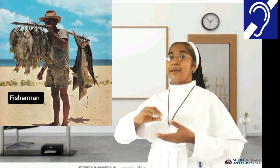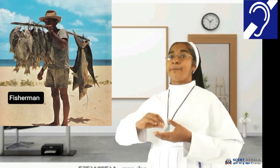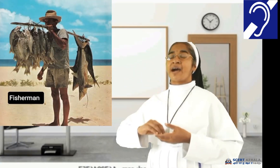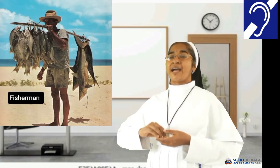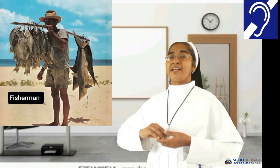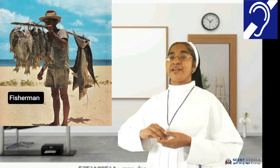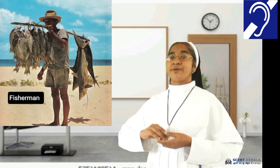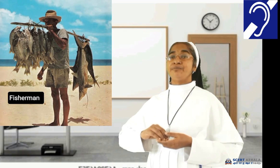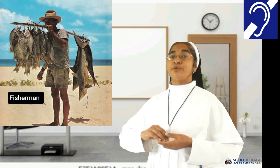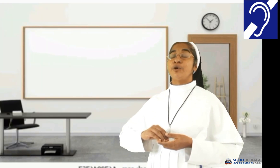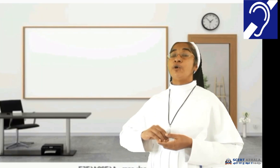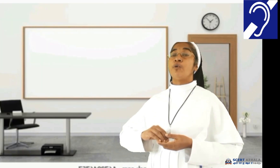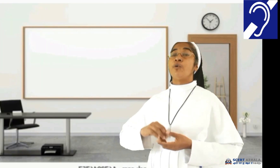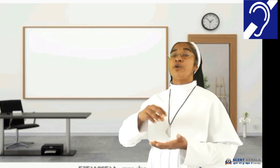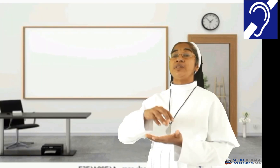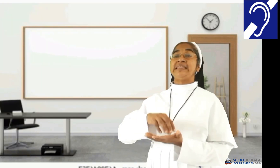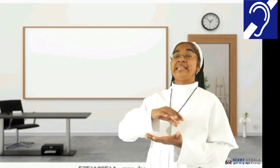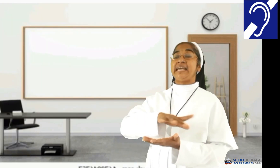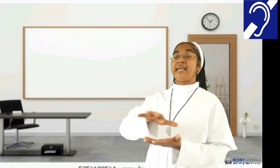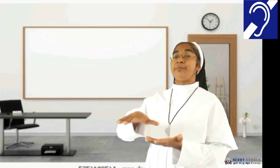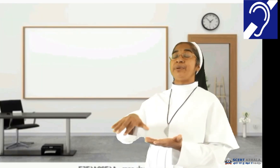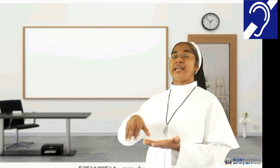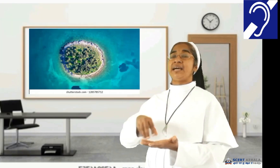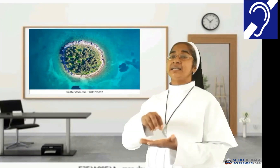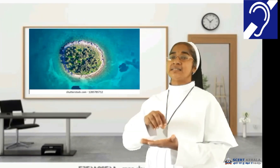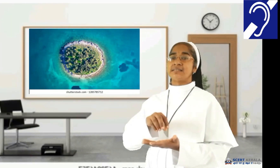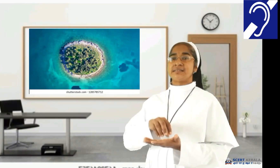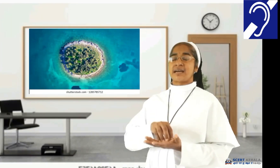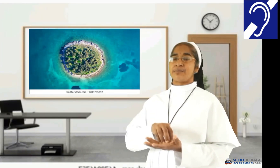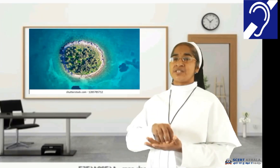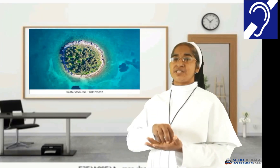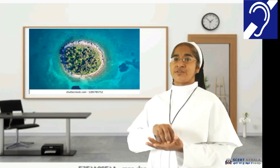അദ്ദേഹത്തിന്റെ ഭാര്യയും ഒരു ദ്വീപില് താമസിച്ചിരുന്നു.